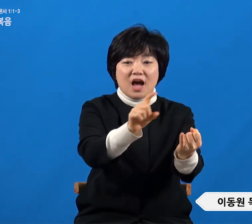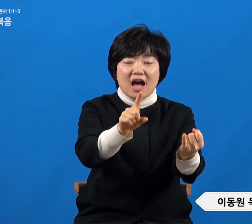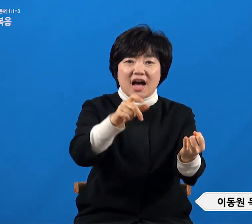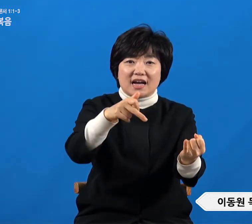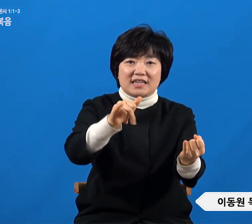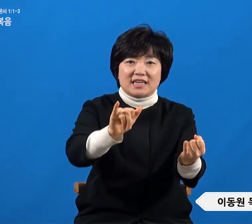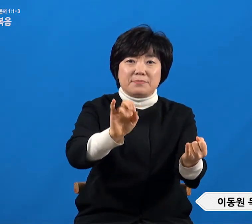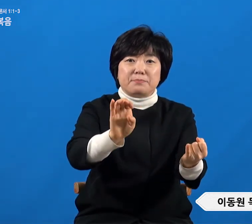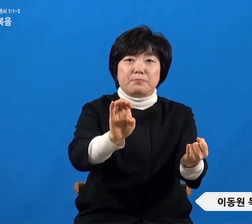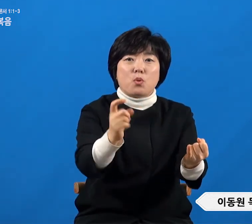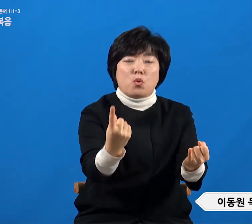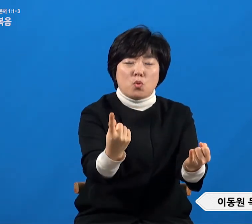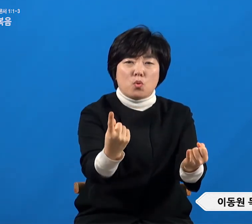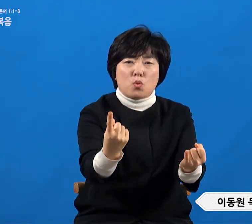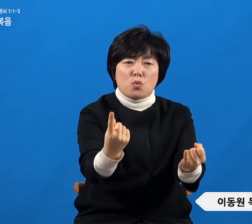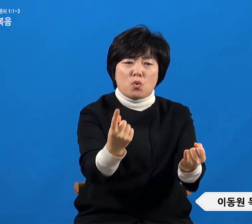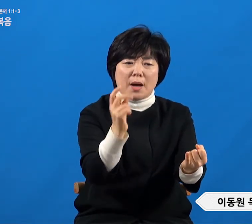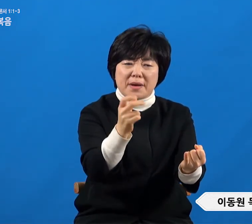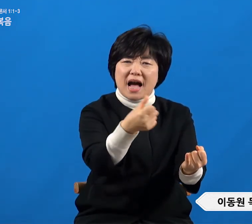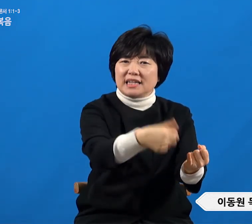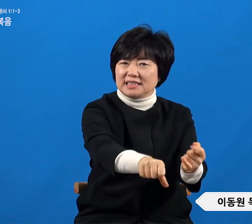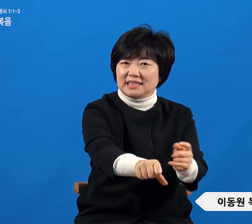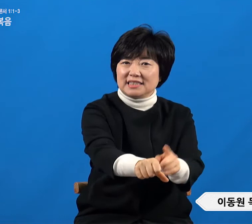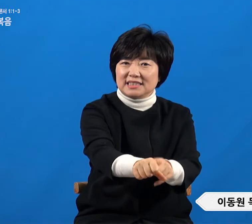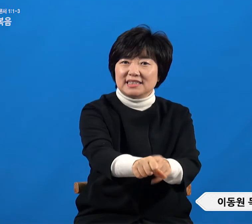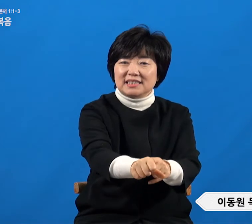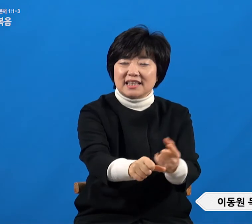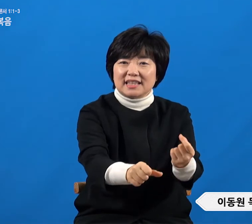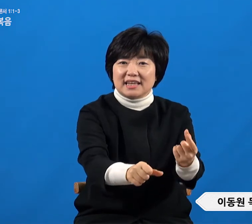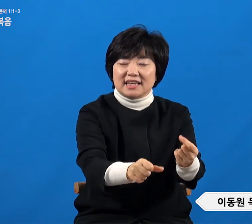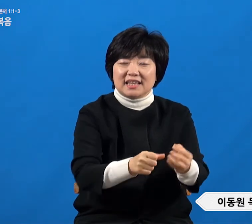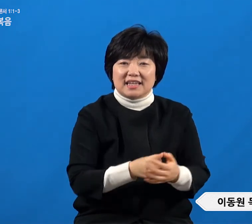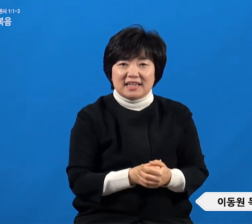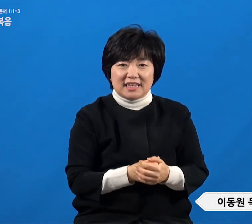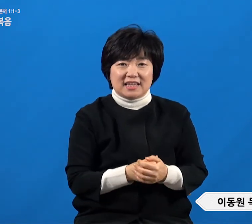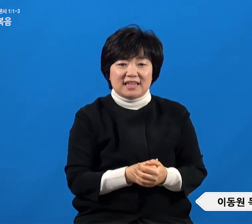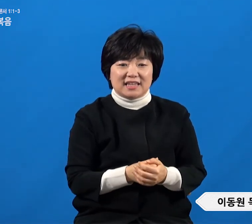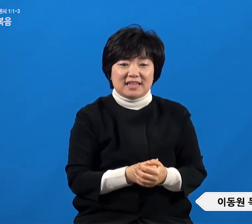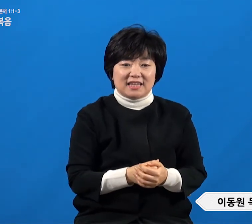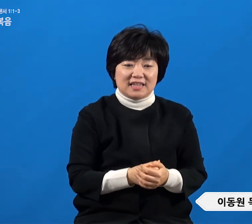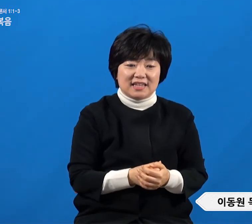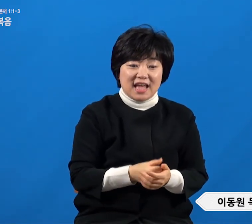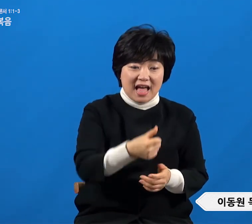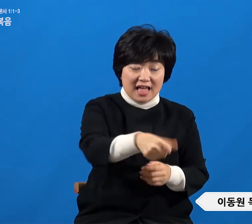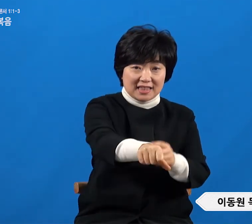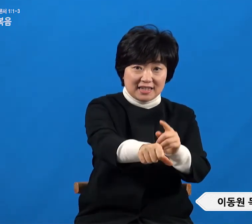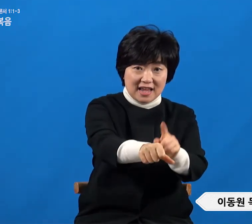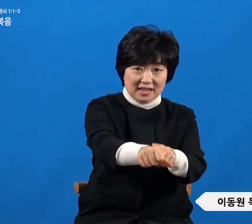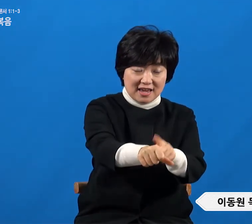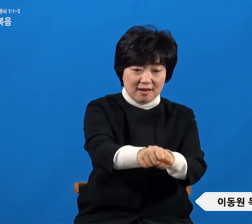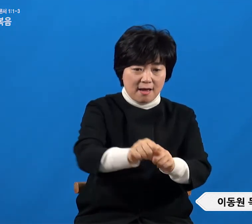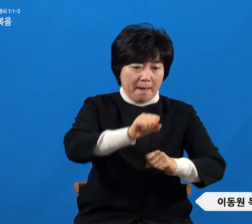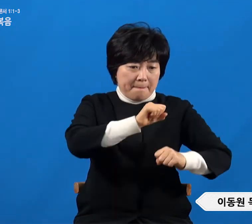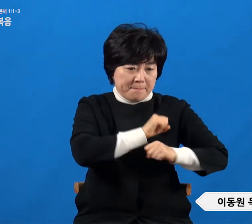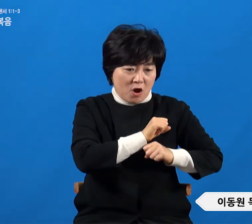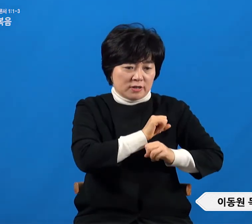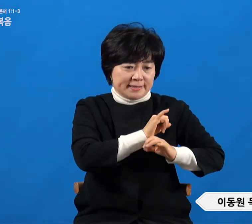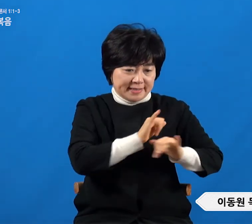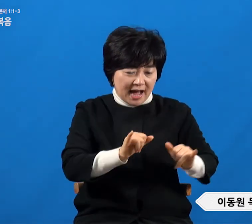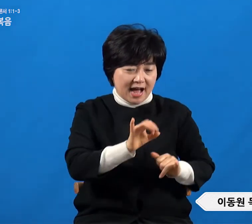아키포는 아마도 빌레몬의 아들이었을 것이라고 생각이 됩니다. 근데 바울은 아키포에게 병사